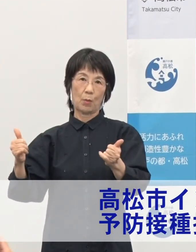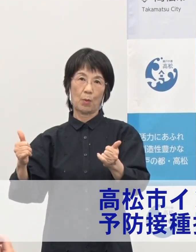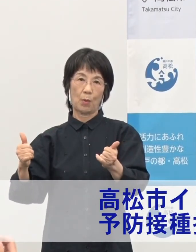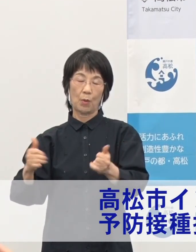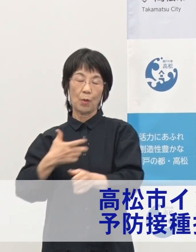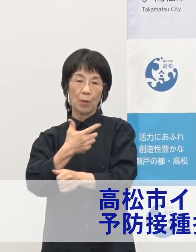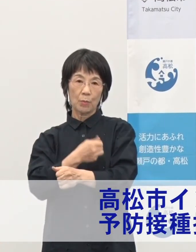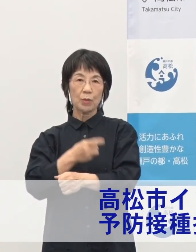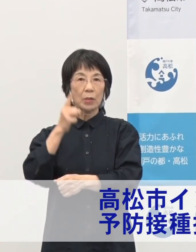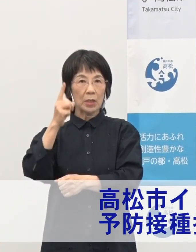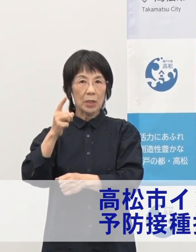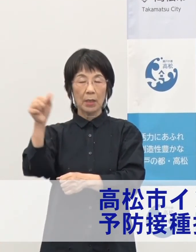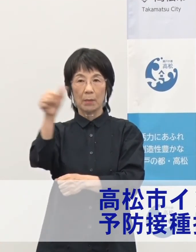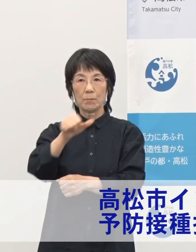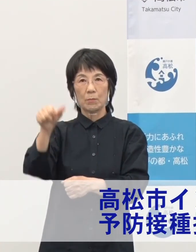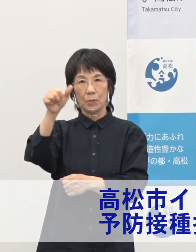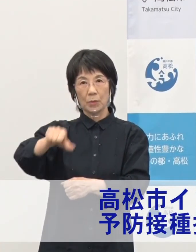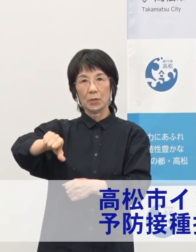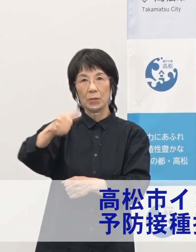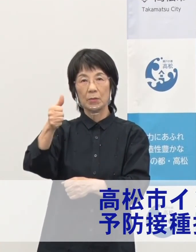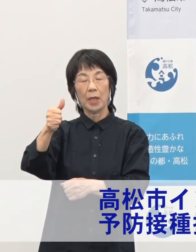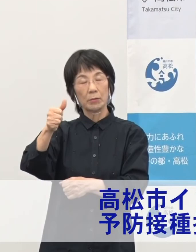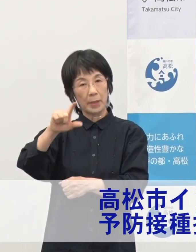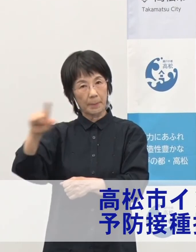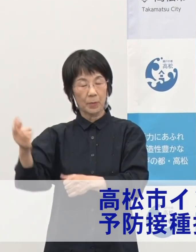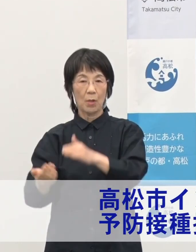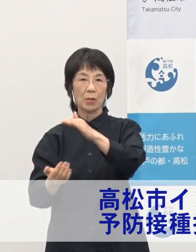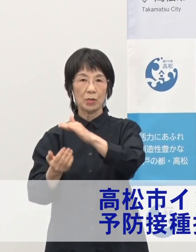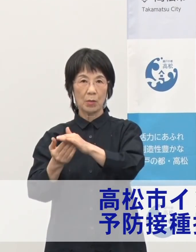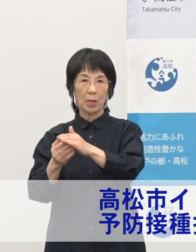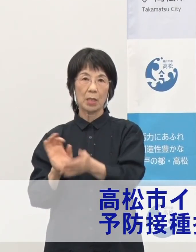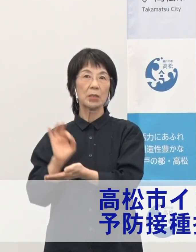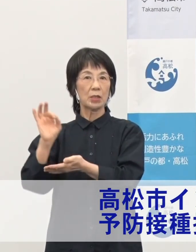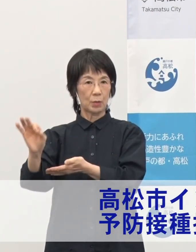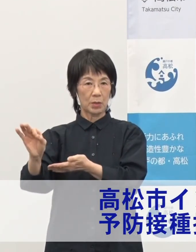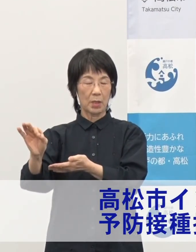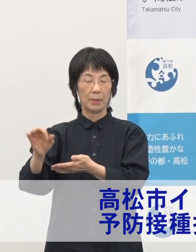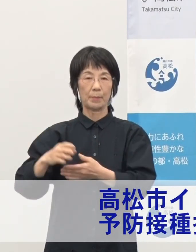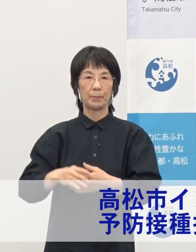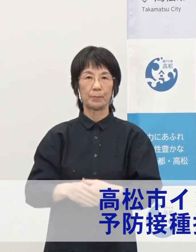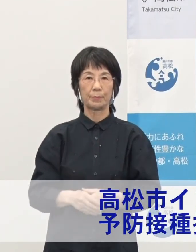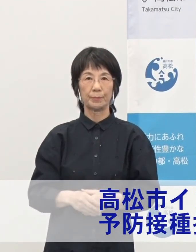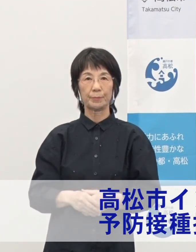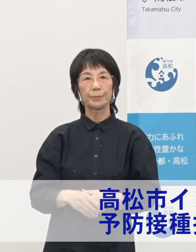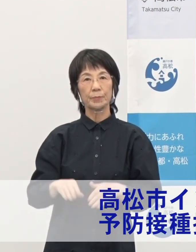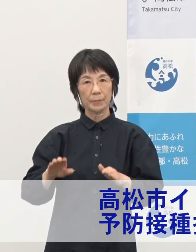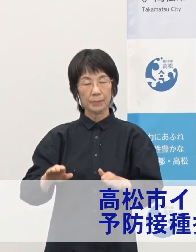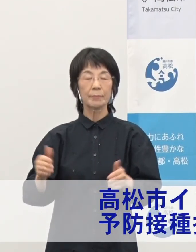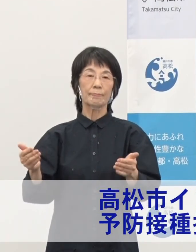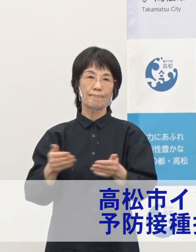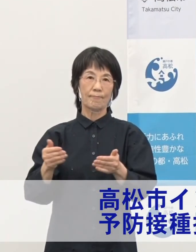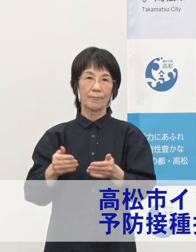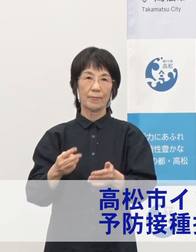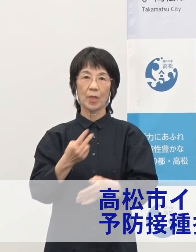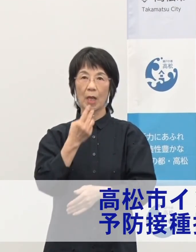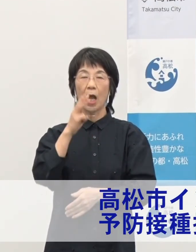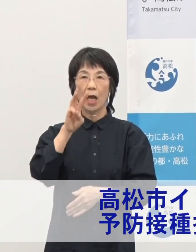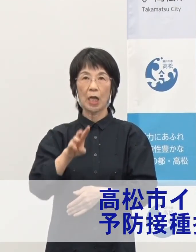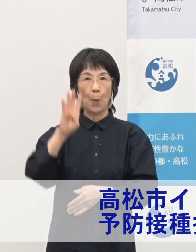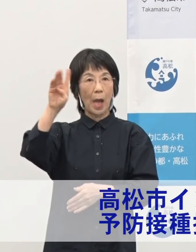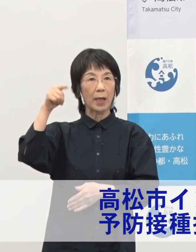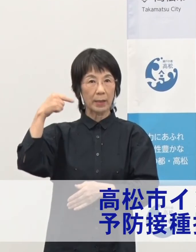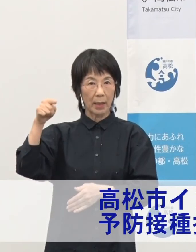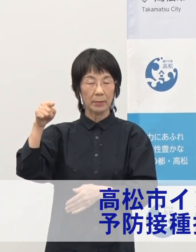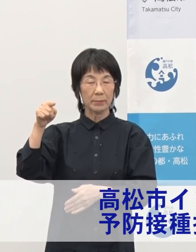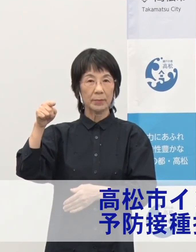5500円を上限として女性を致します今回の授業は香川県が新たに